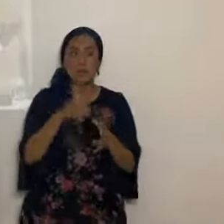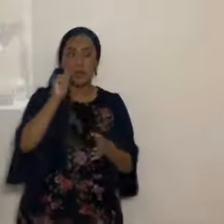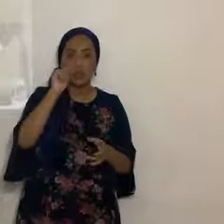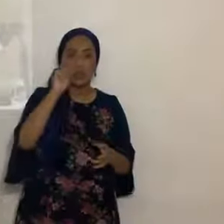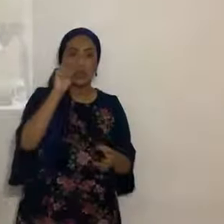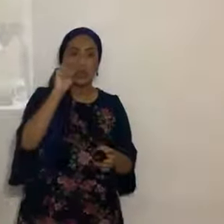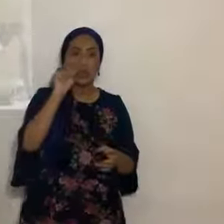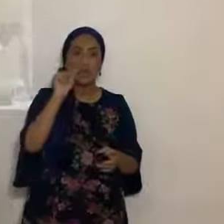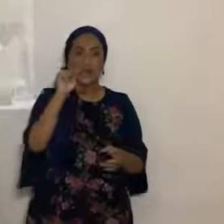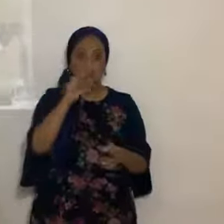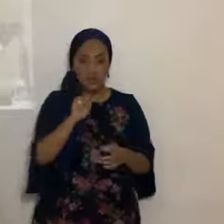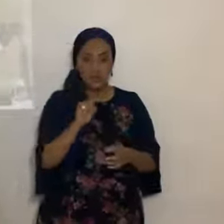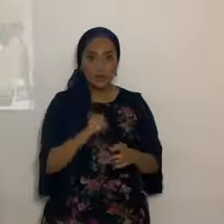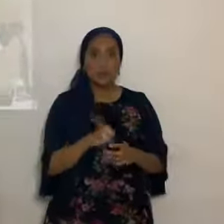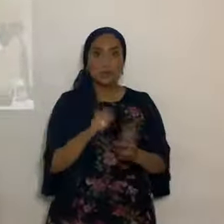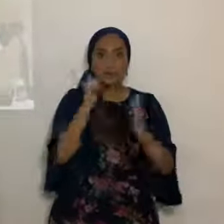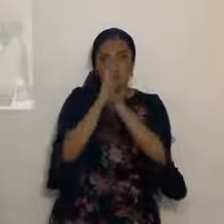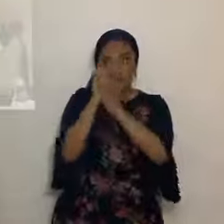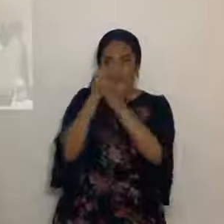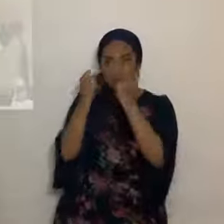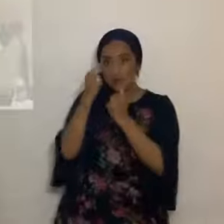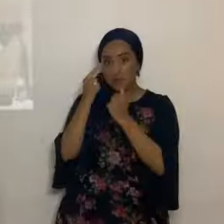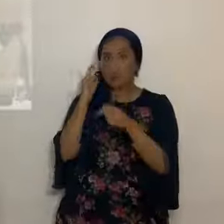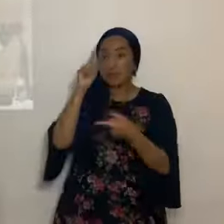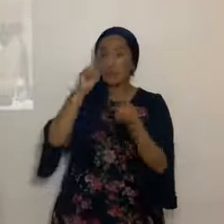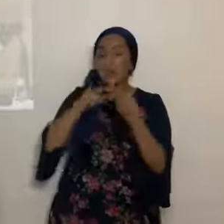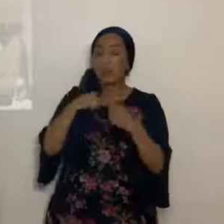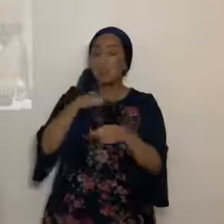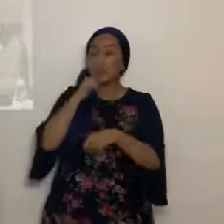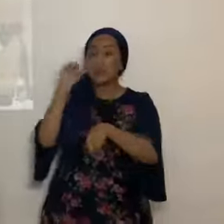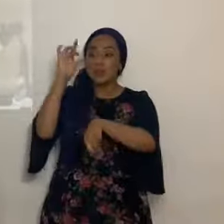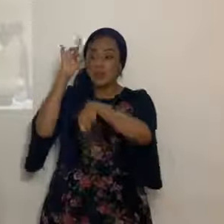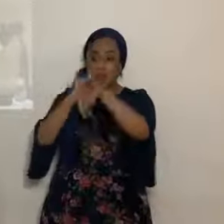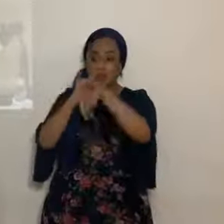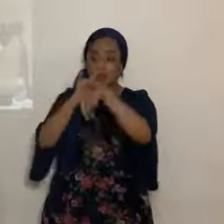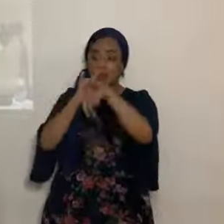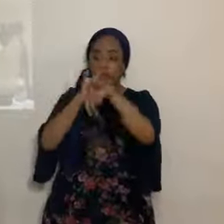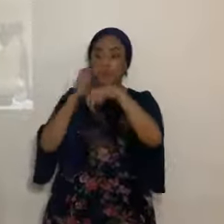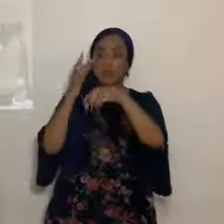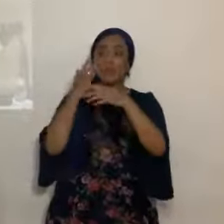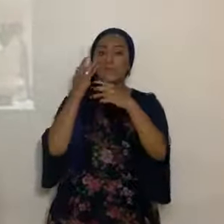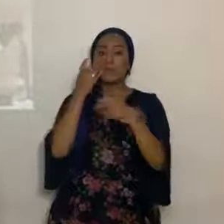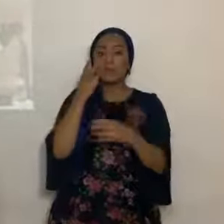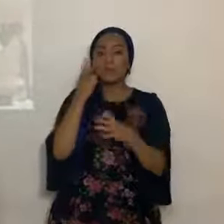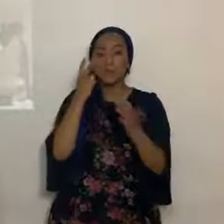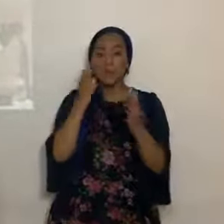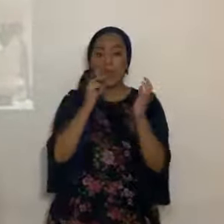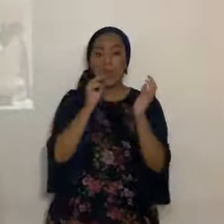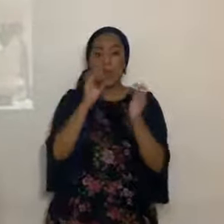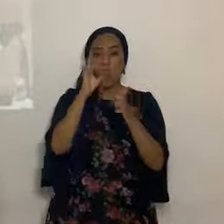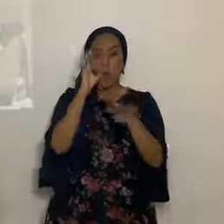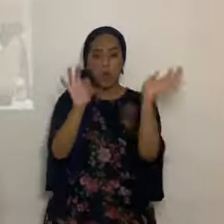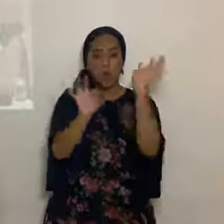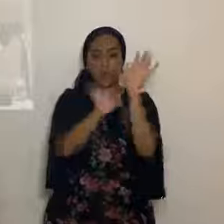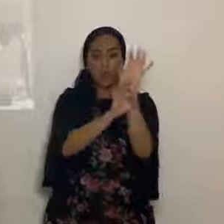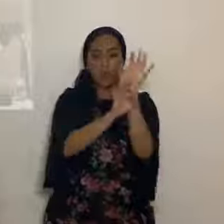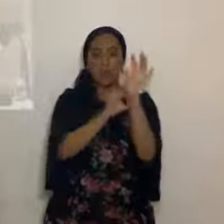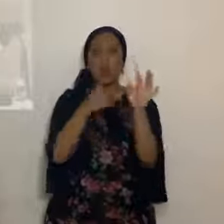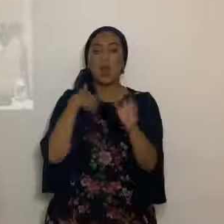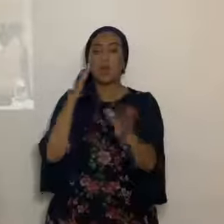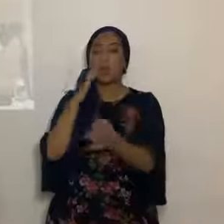Tomás le pidió algo: hasta que no toque yo sus llagas en sus manos y en sus pies,